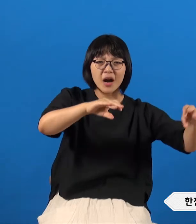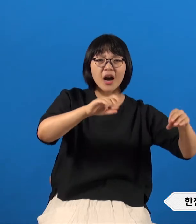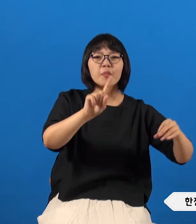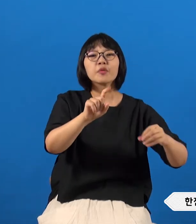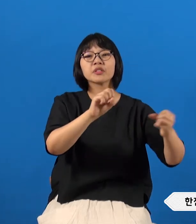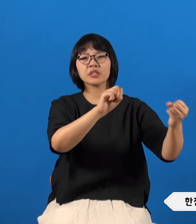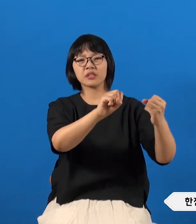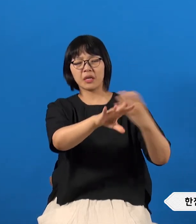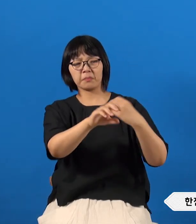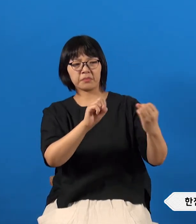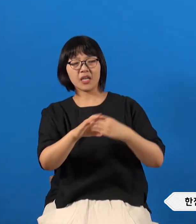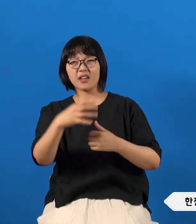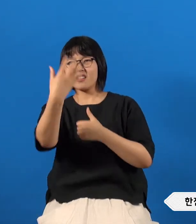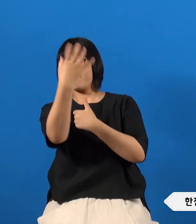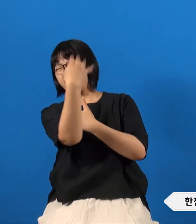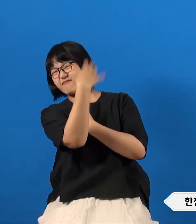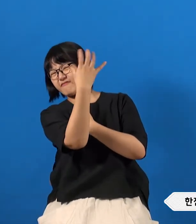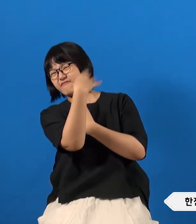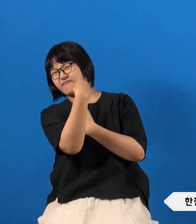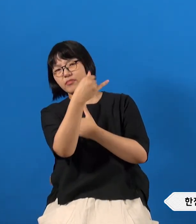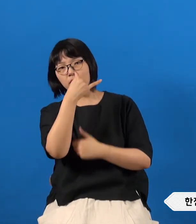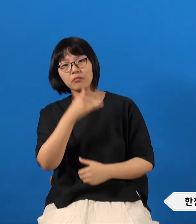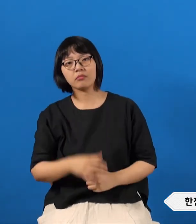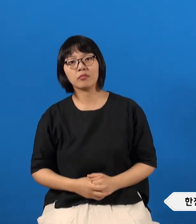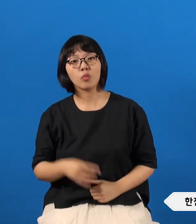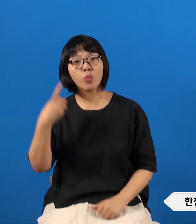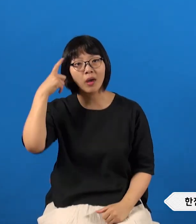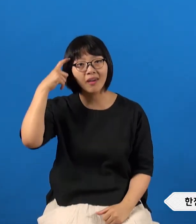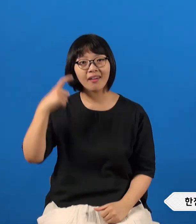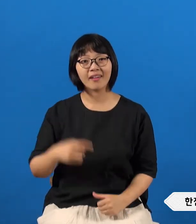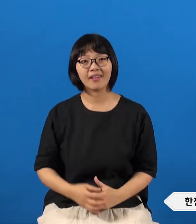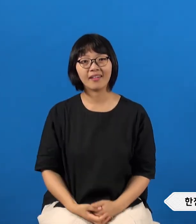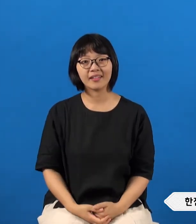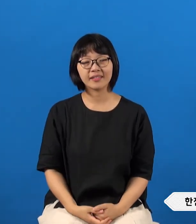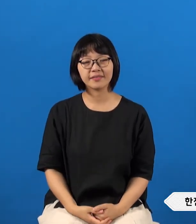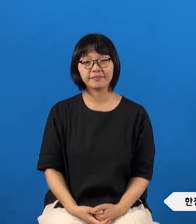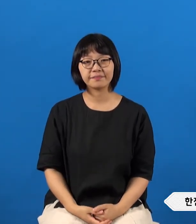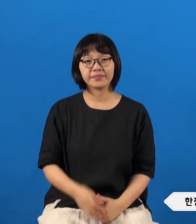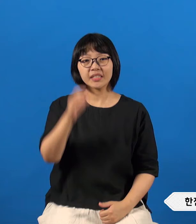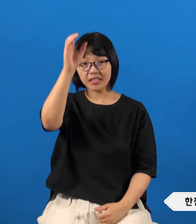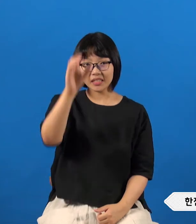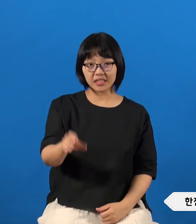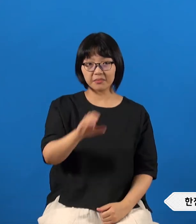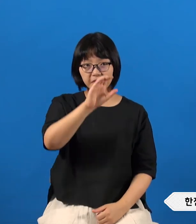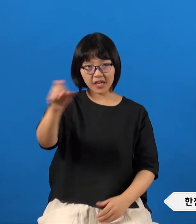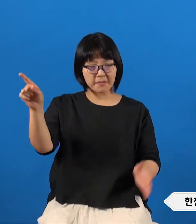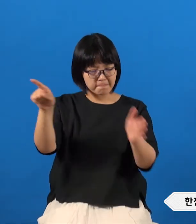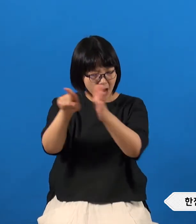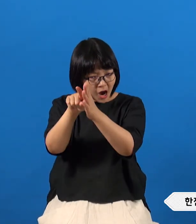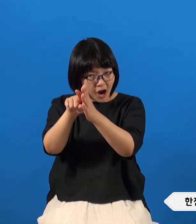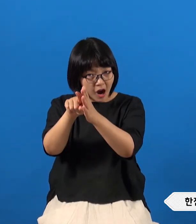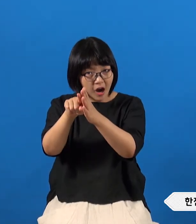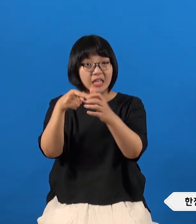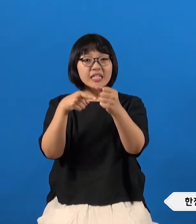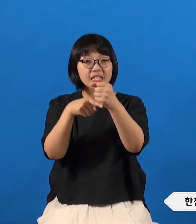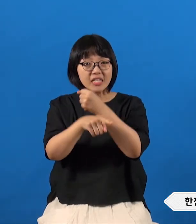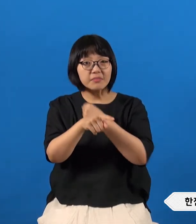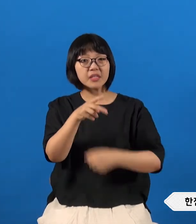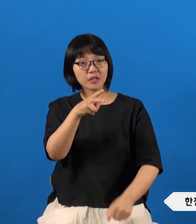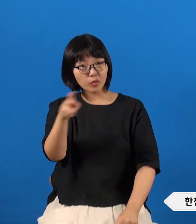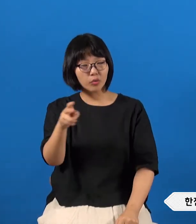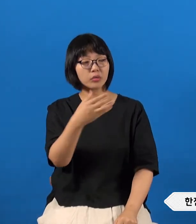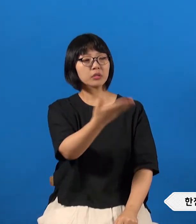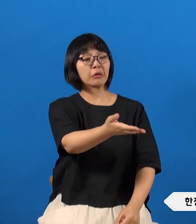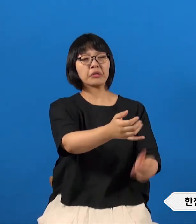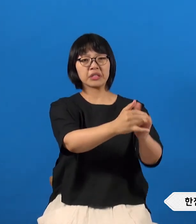돌변해서 돌을 던지고 막 핍박을 해댔습니다. 왜 그렇습니까? 십자가를 믿어야 된다는 말은